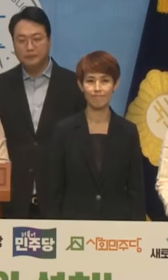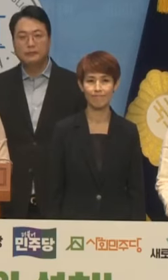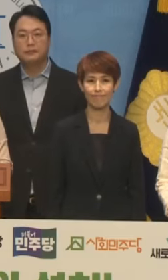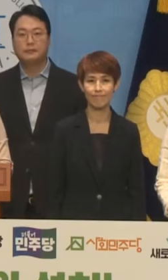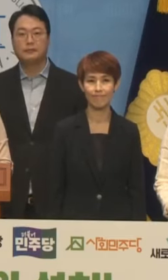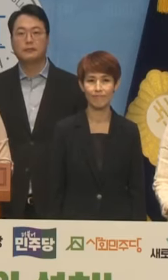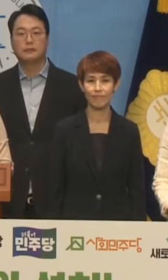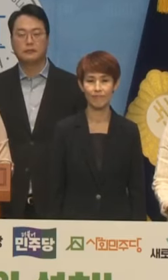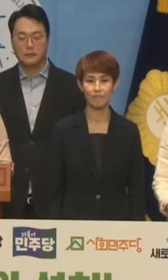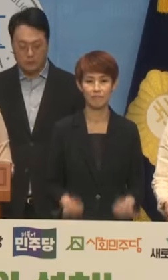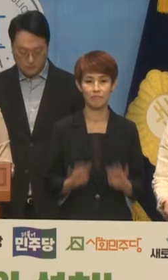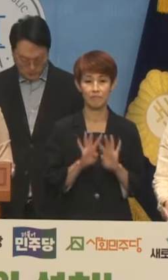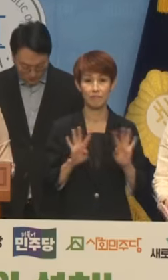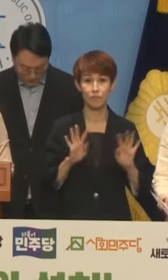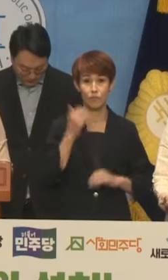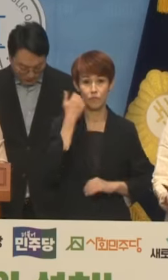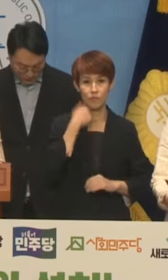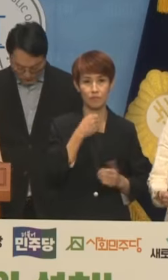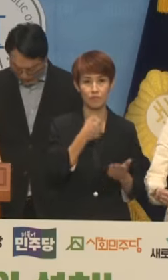나오면 자리 바꿨어요.